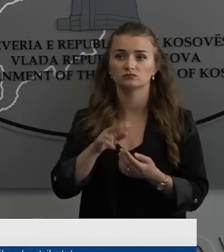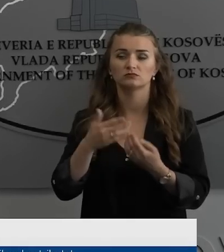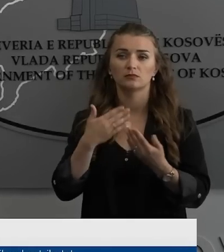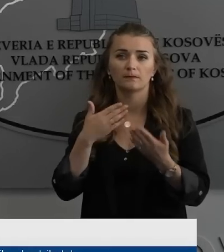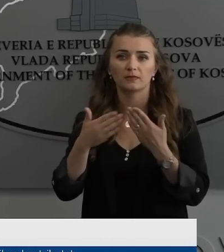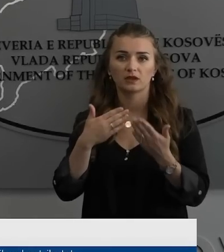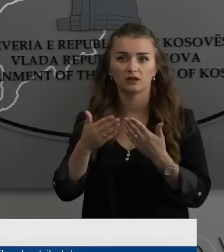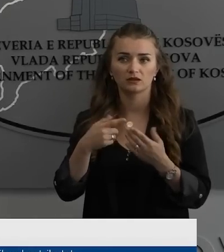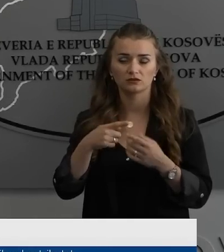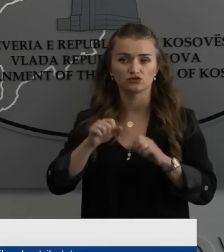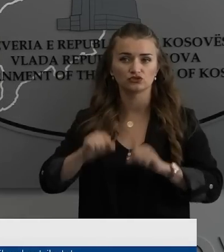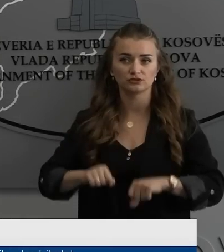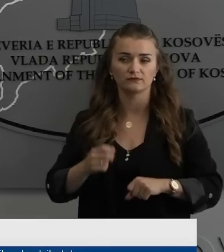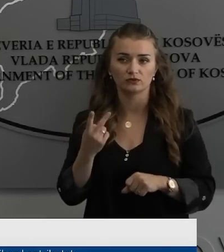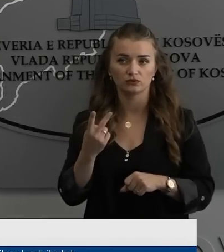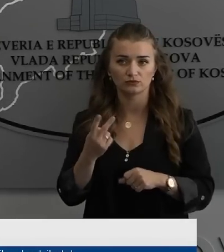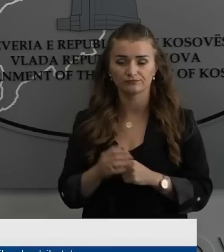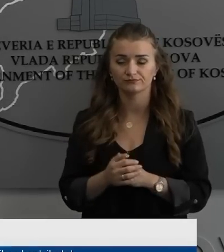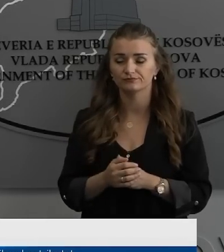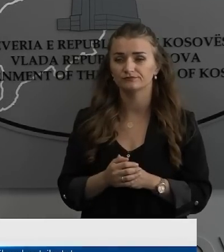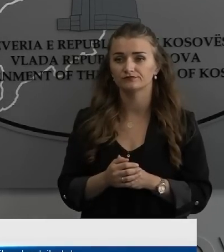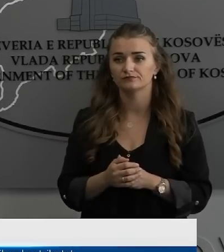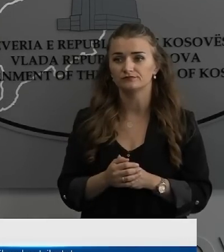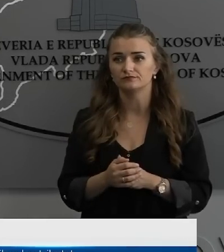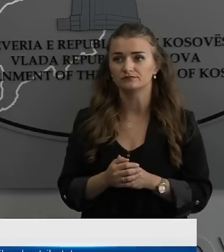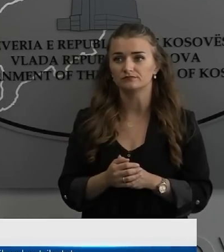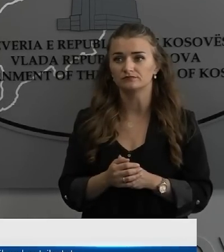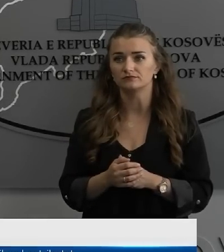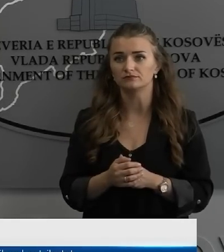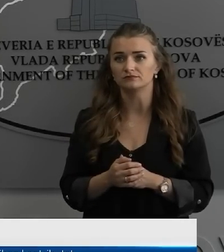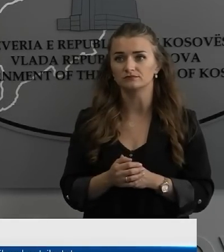u anullua parësyshëm,